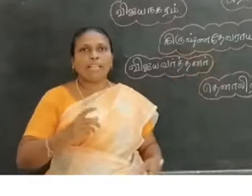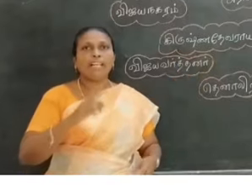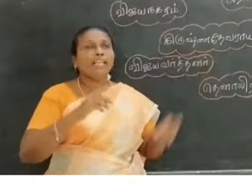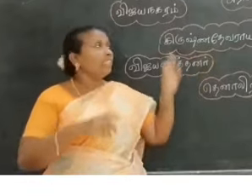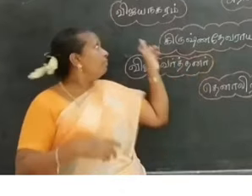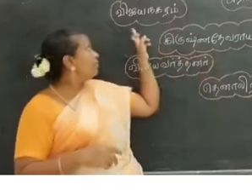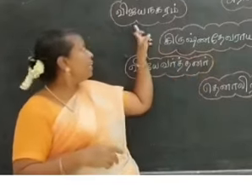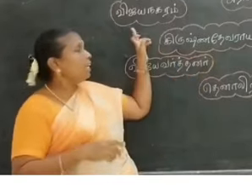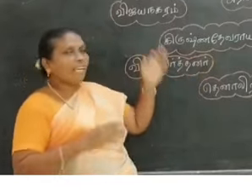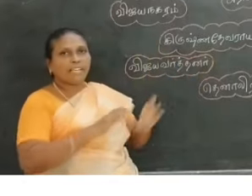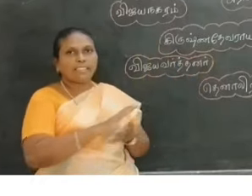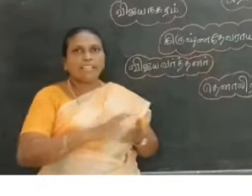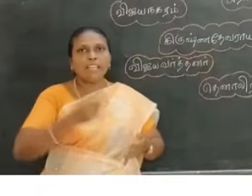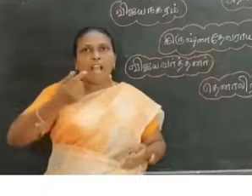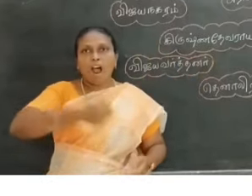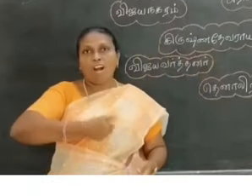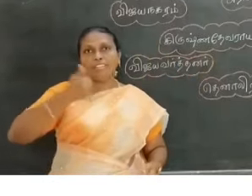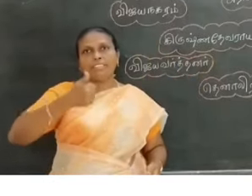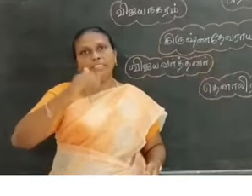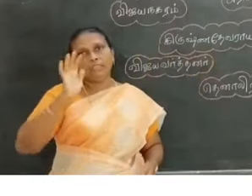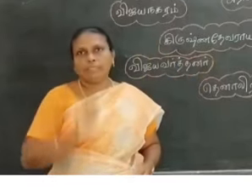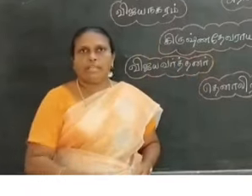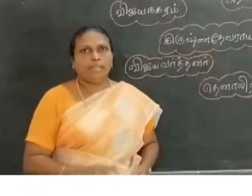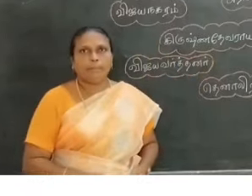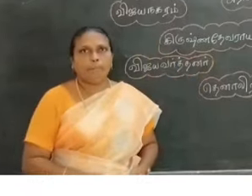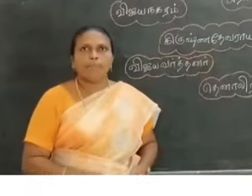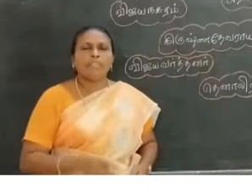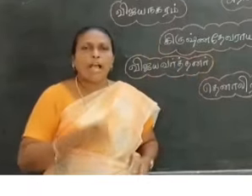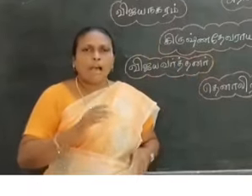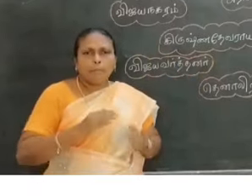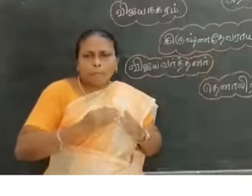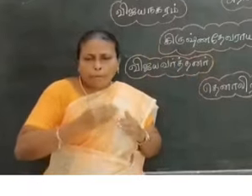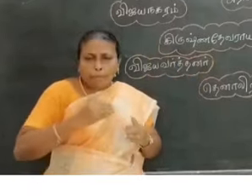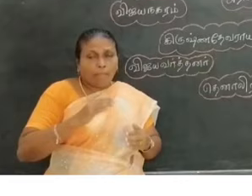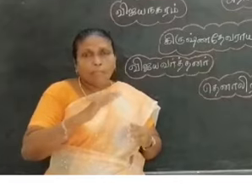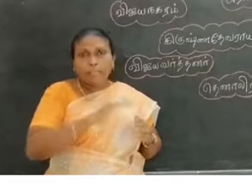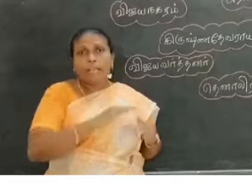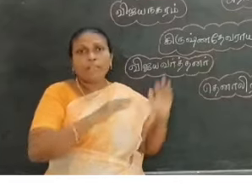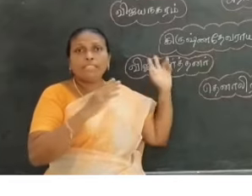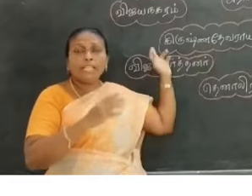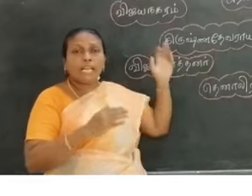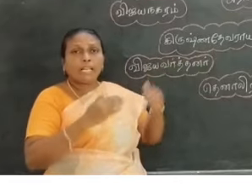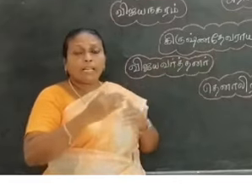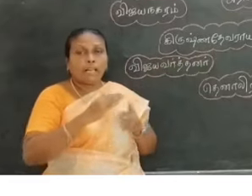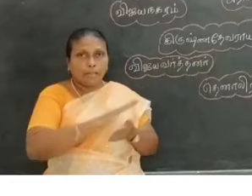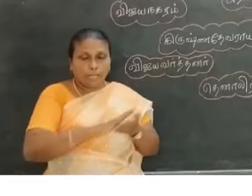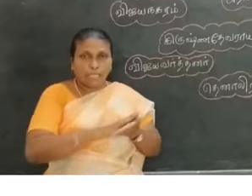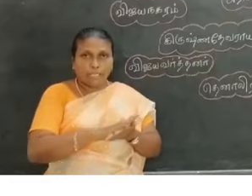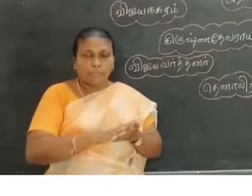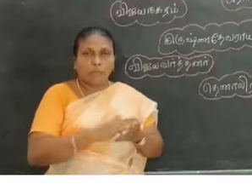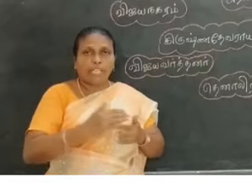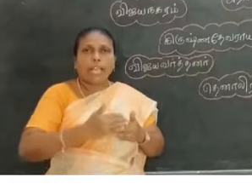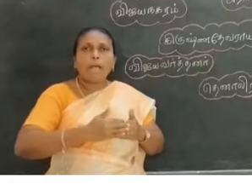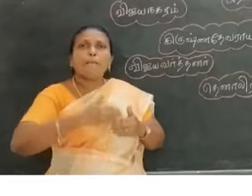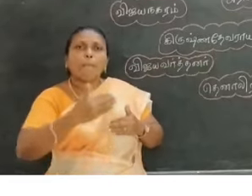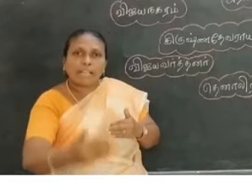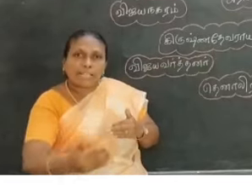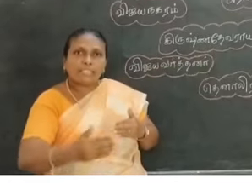கிருஷ்ணதேவராயர் இந்த விஜயநகரத்தை ஆட்சி செஞ்சு வந்தாரு. அதுக்கு நம்ம அந்த விஜயநகர நகரத்துடைய